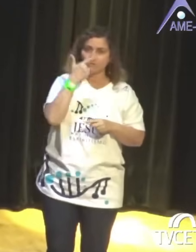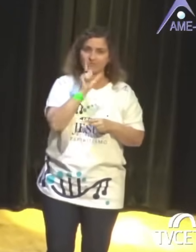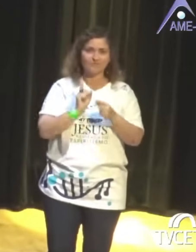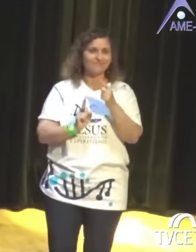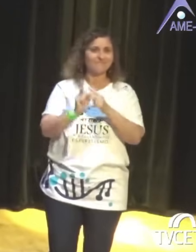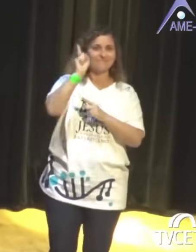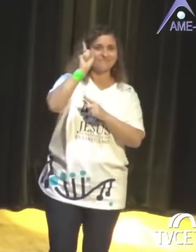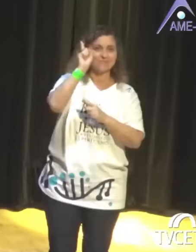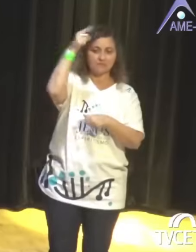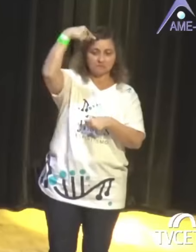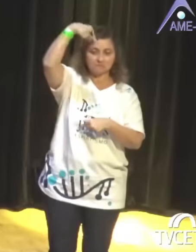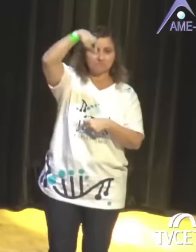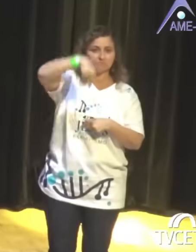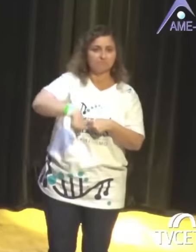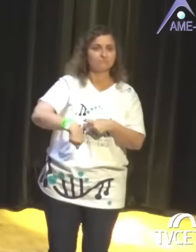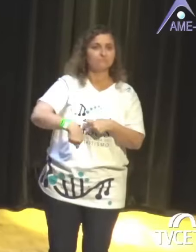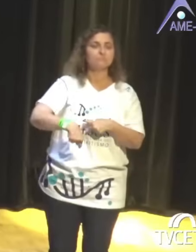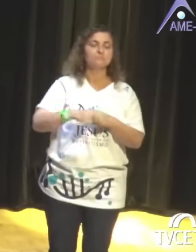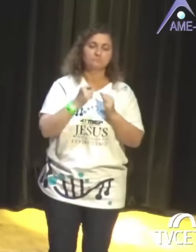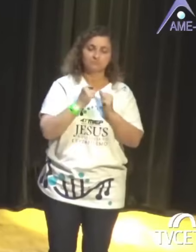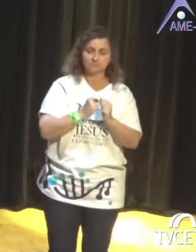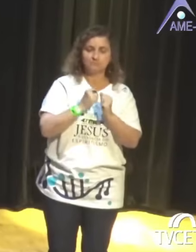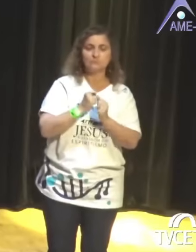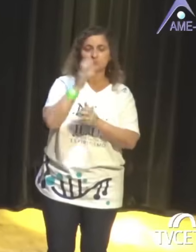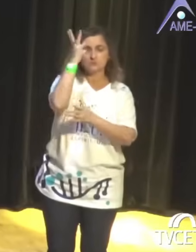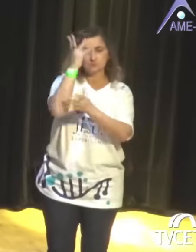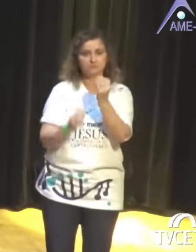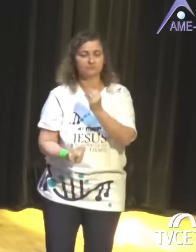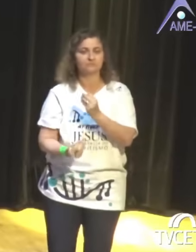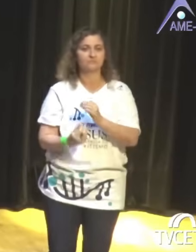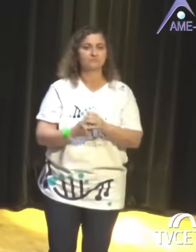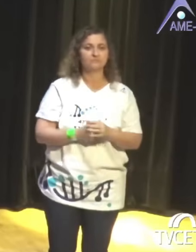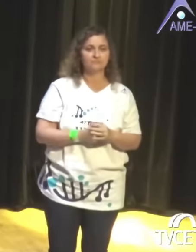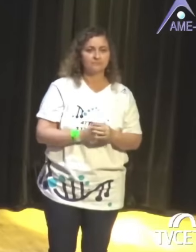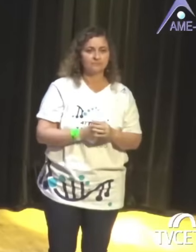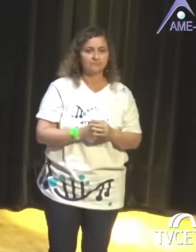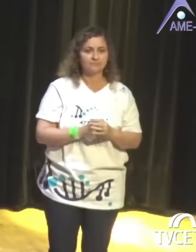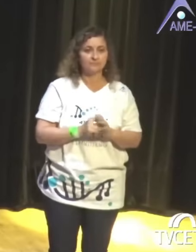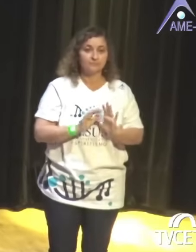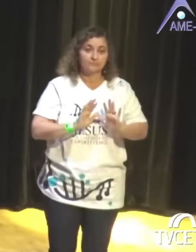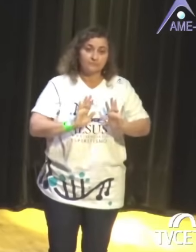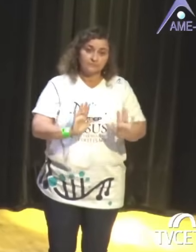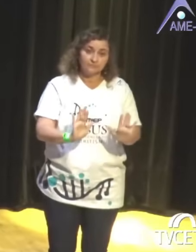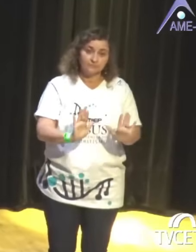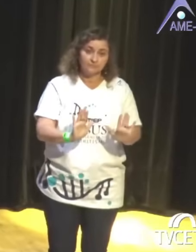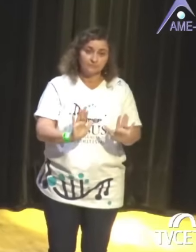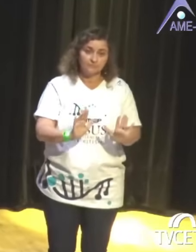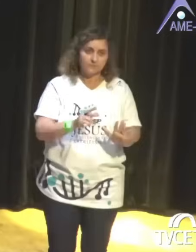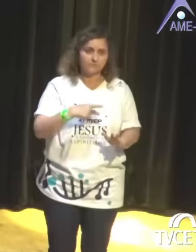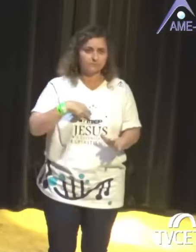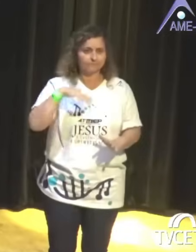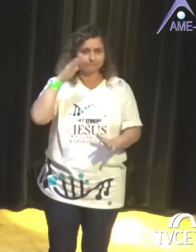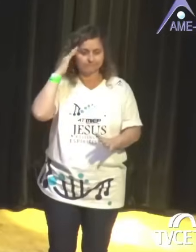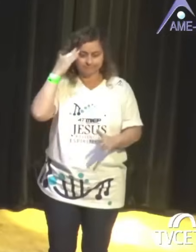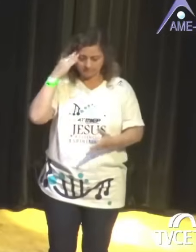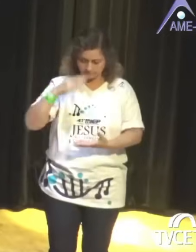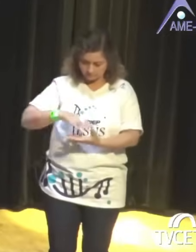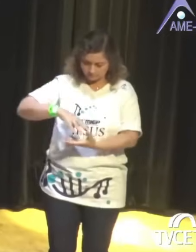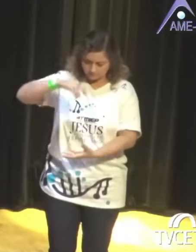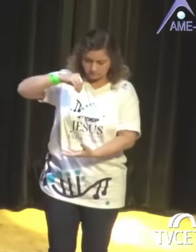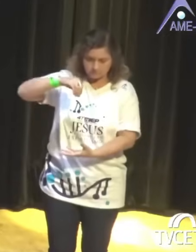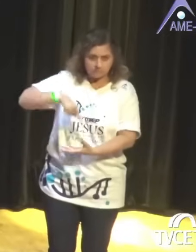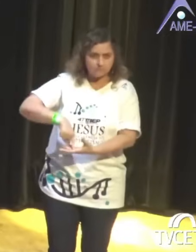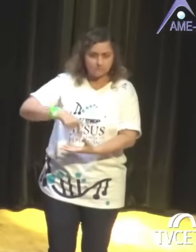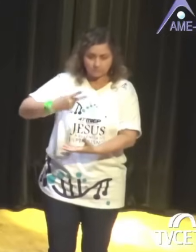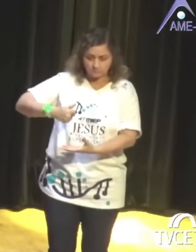para cima ele pode atraí-la para baixo portanto a cápsula se desfaz desse foguete